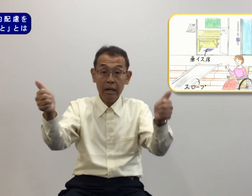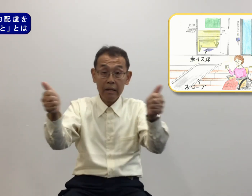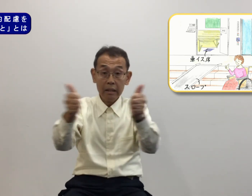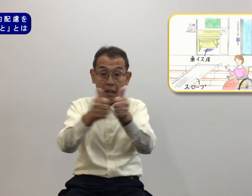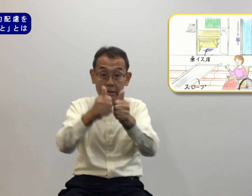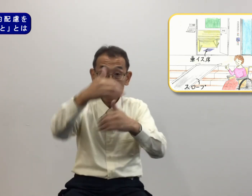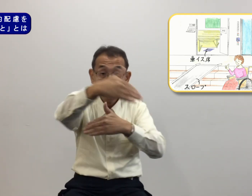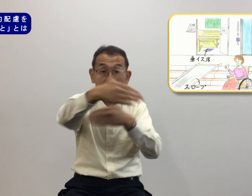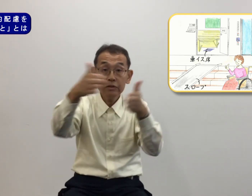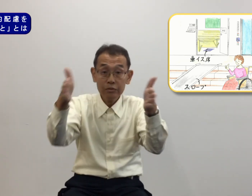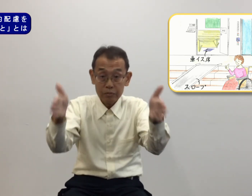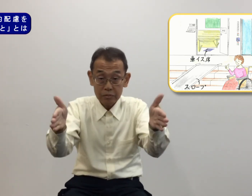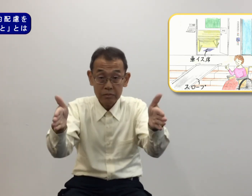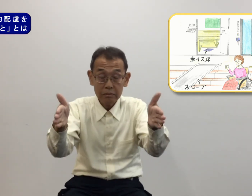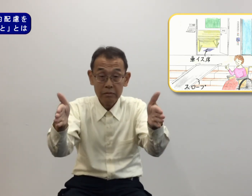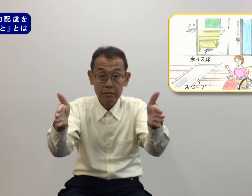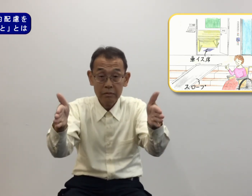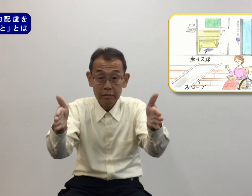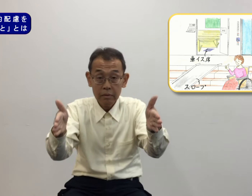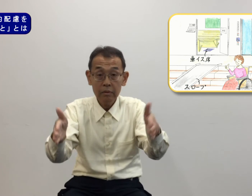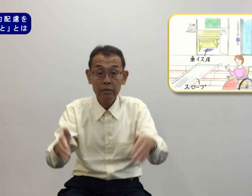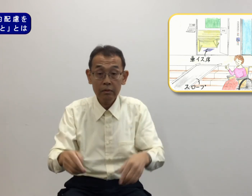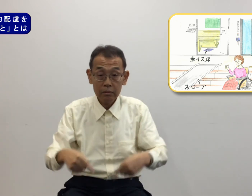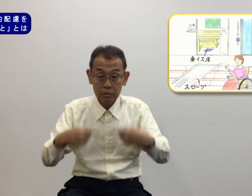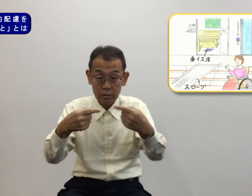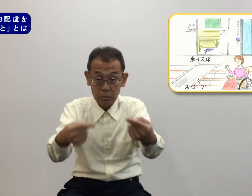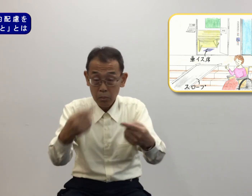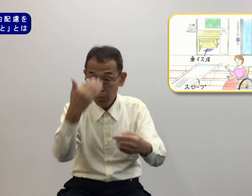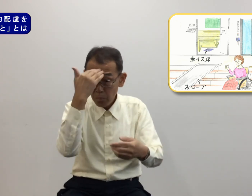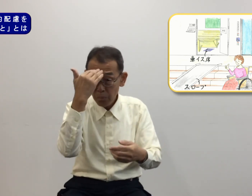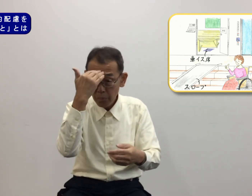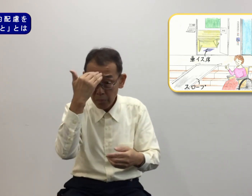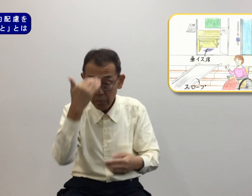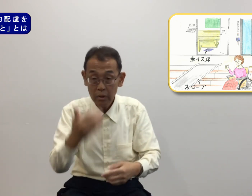教室にある障害物を移動させておけば